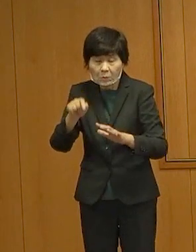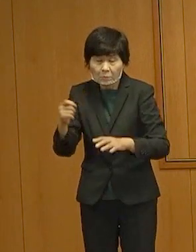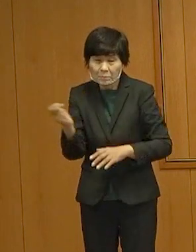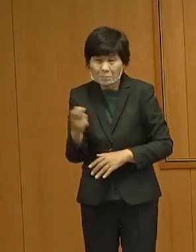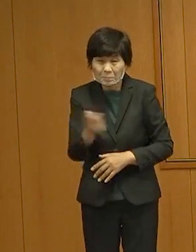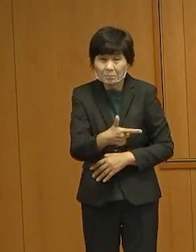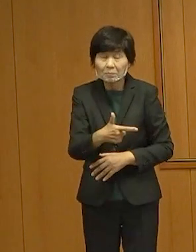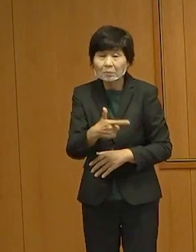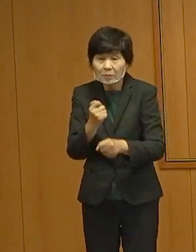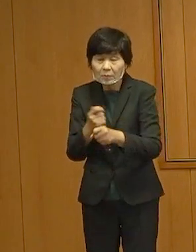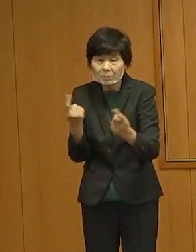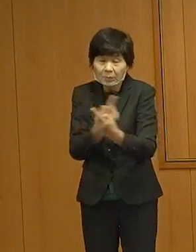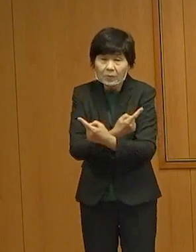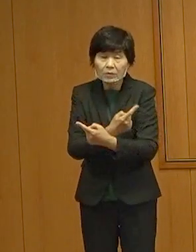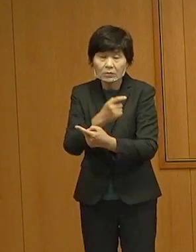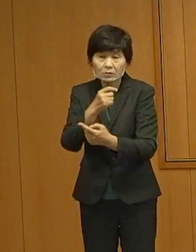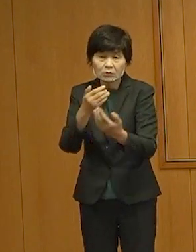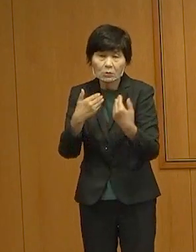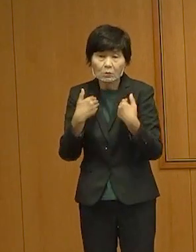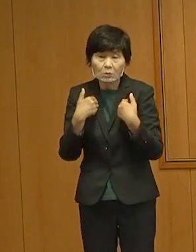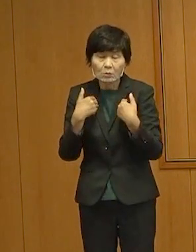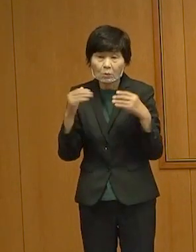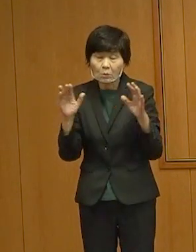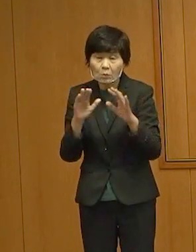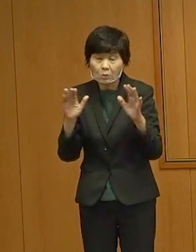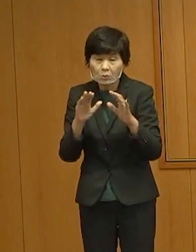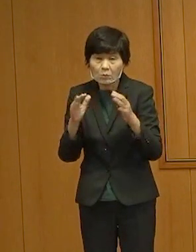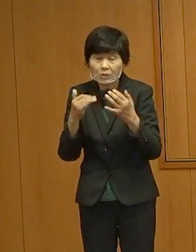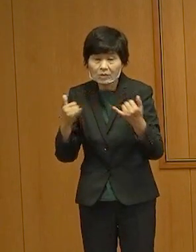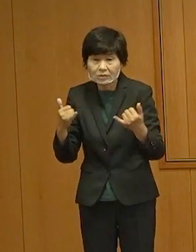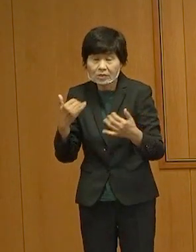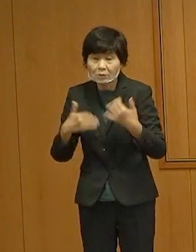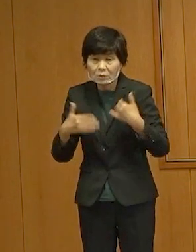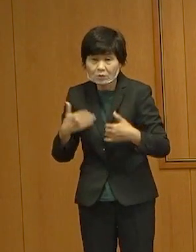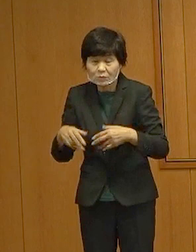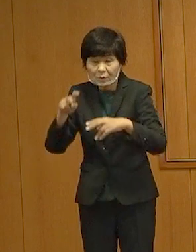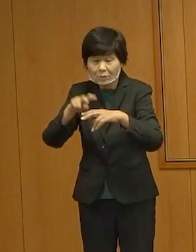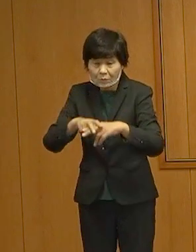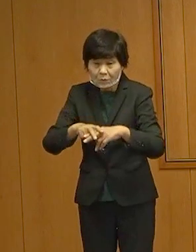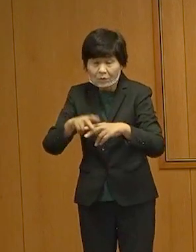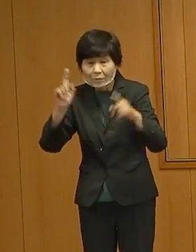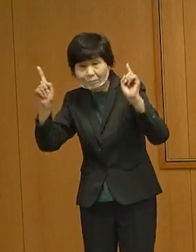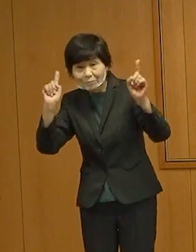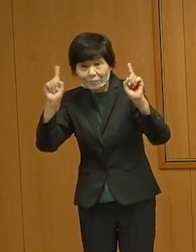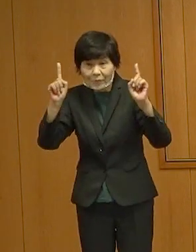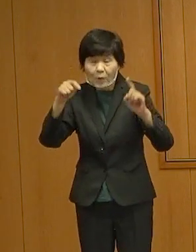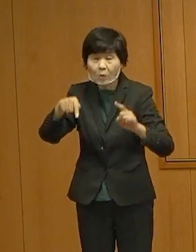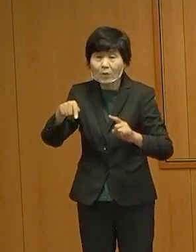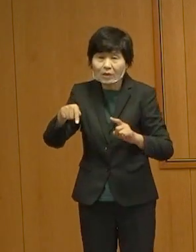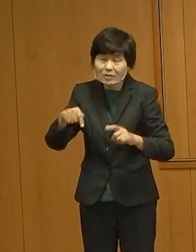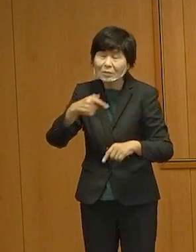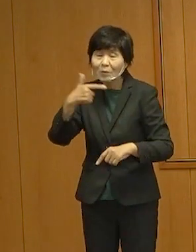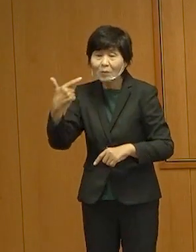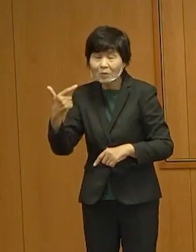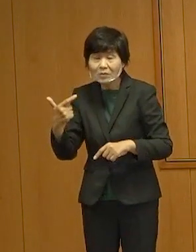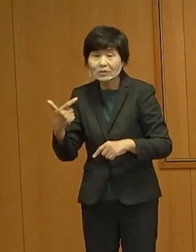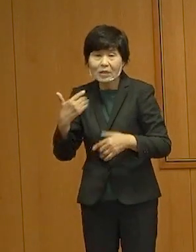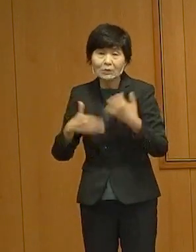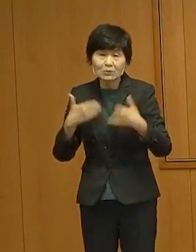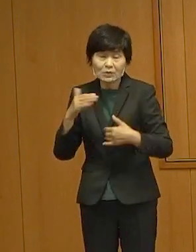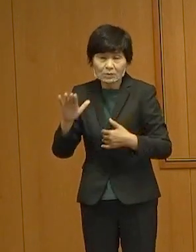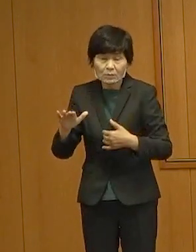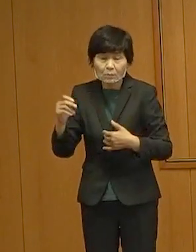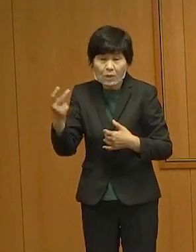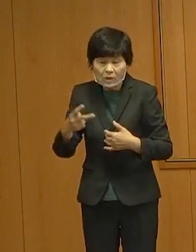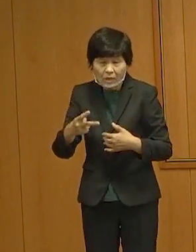と、子どもたちに一番楽しみな遊具っていうのはこれはまた急ぐべきではないかな。また危険性を